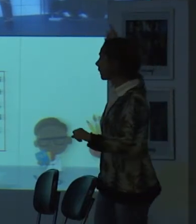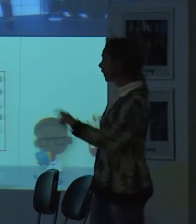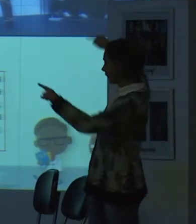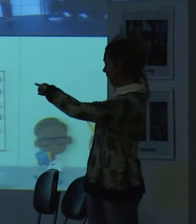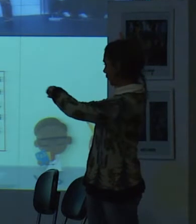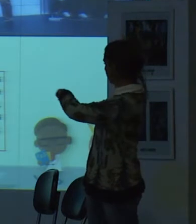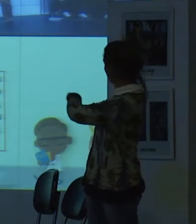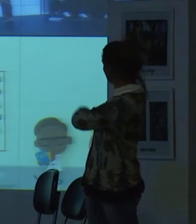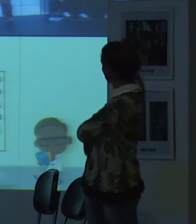E o outro também, o primeiro.